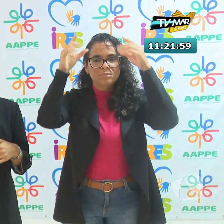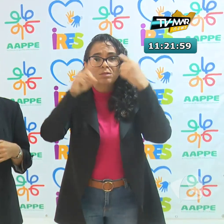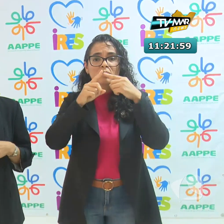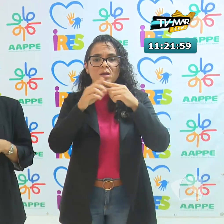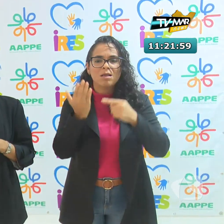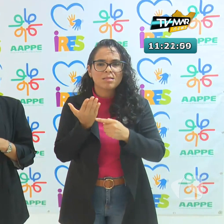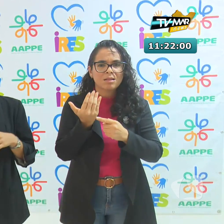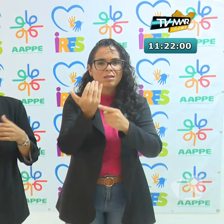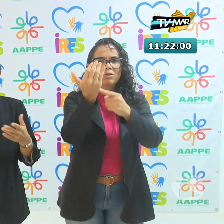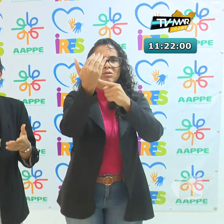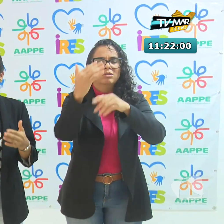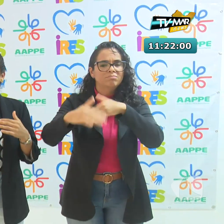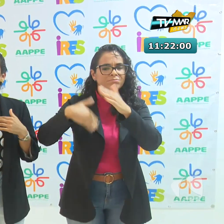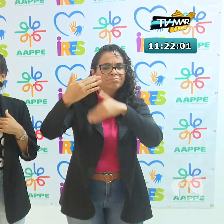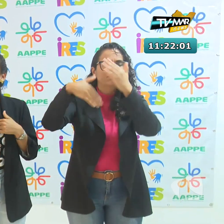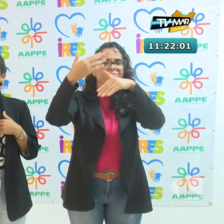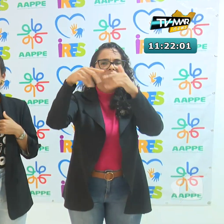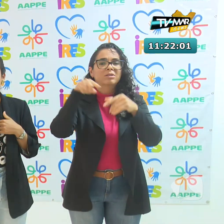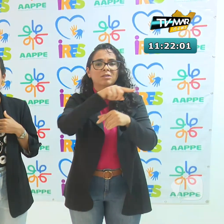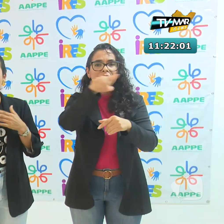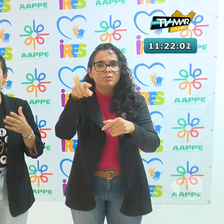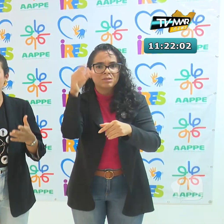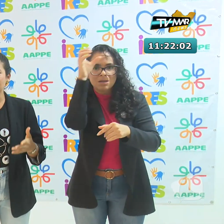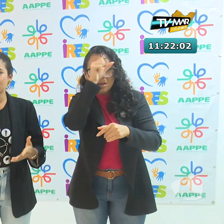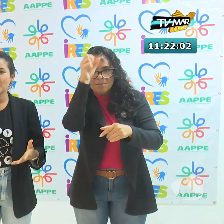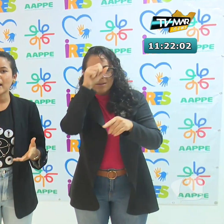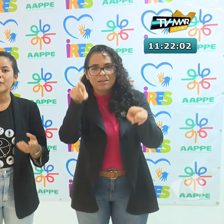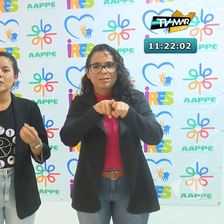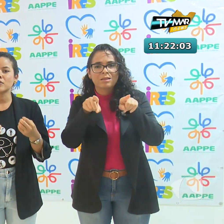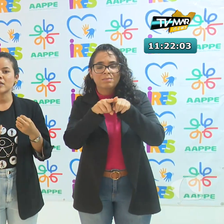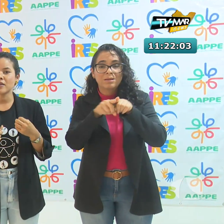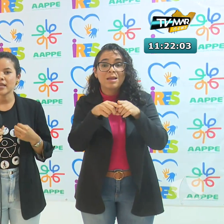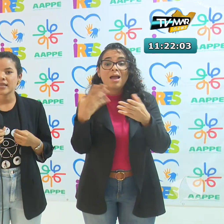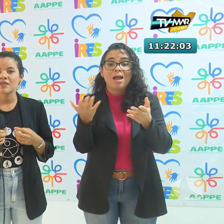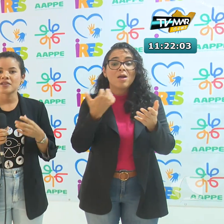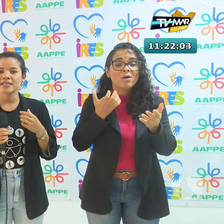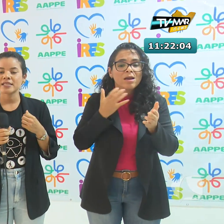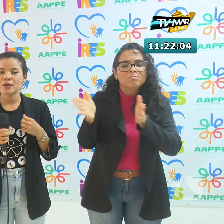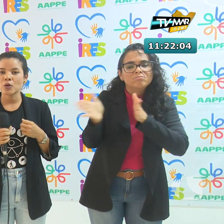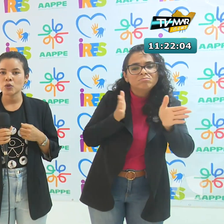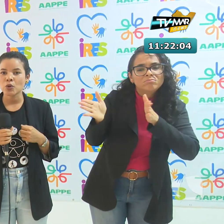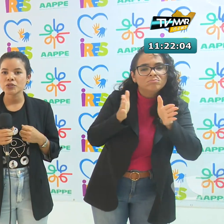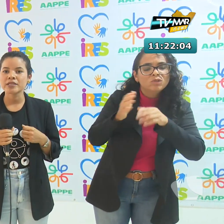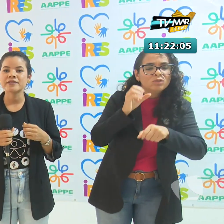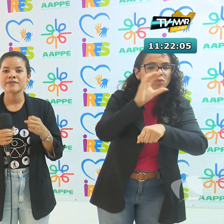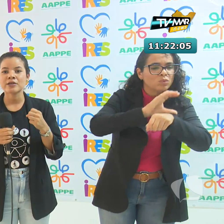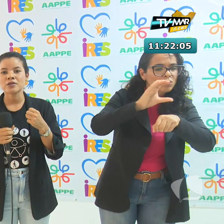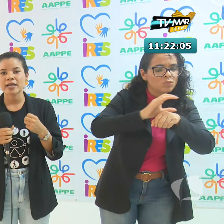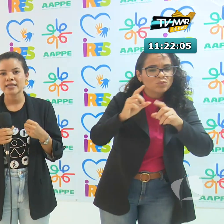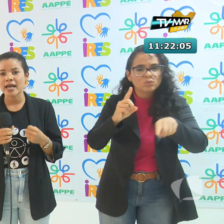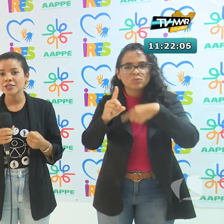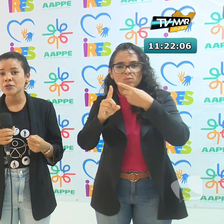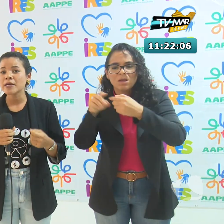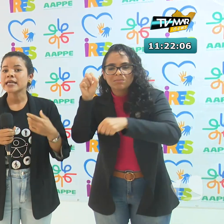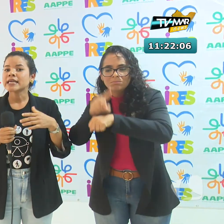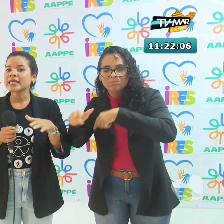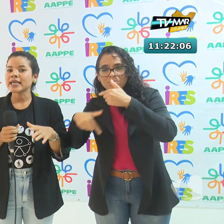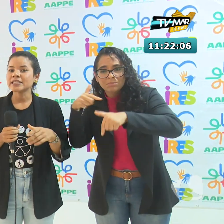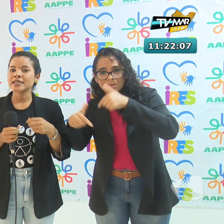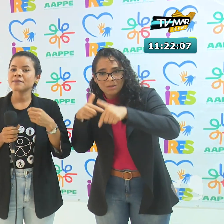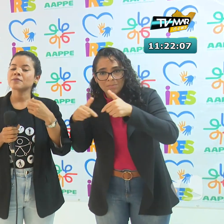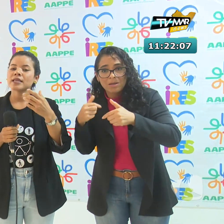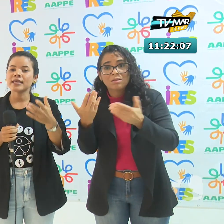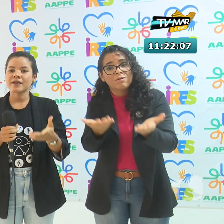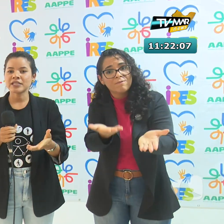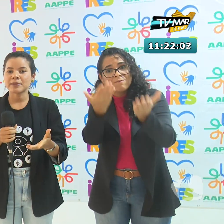saiba usar. Ah, eu também quero entrar no mercado de trabalho. Então, você vem aqui fazer a inscrição conosco, a gente fica no nosso cadastro e